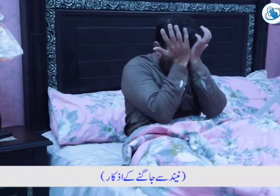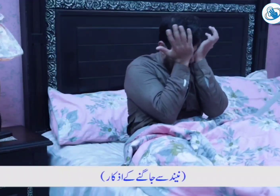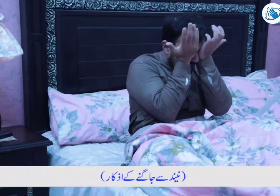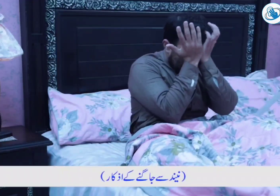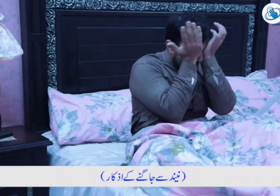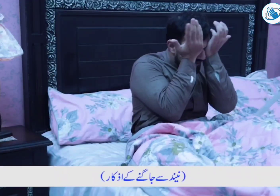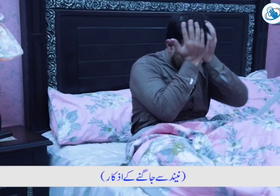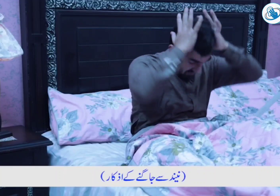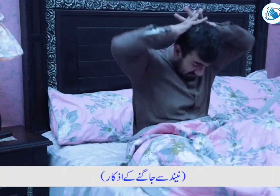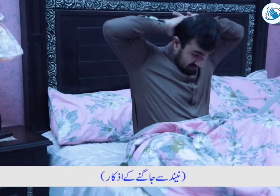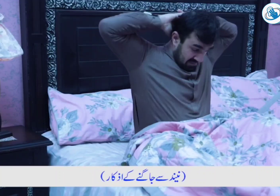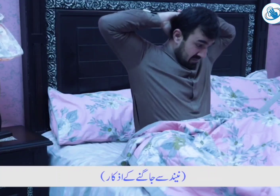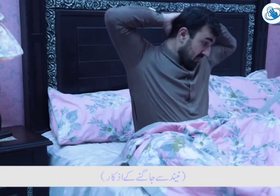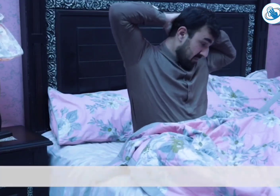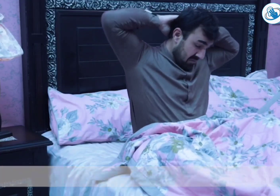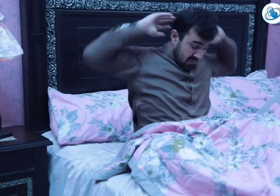نیند سے جاگنے کے اذکار.